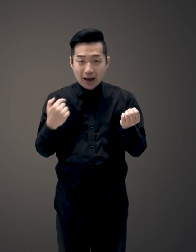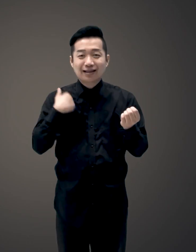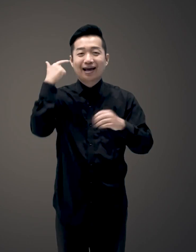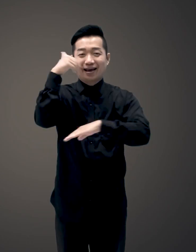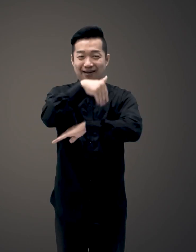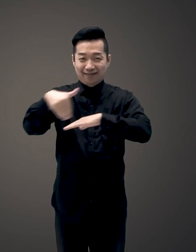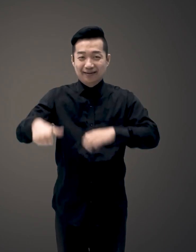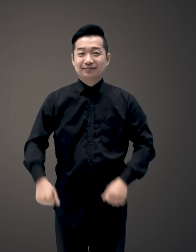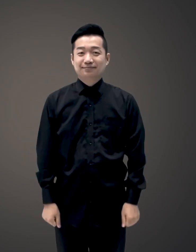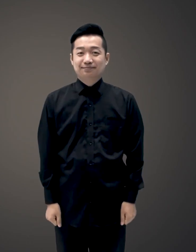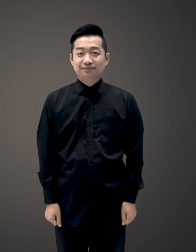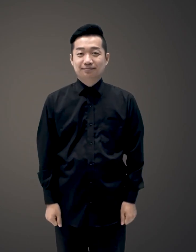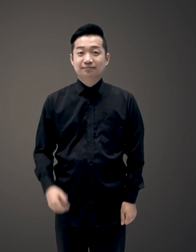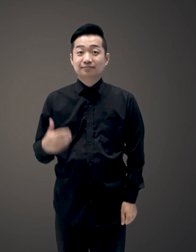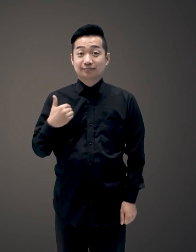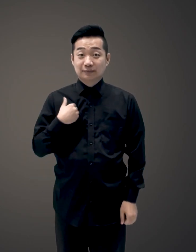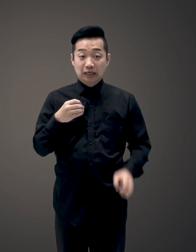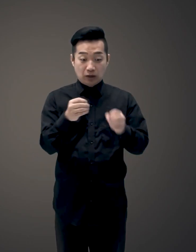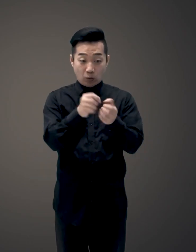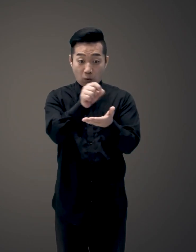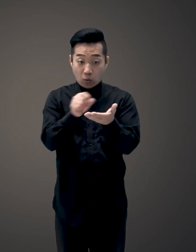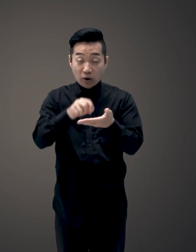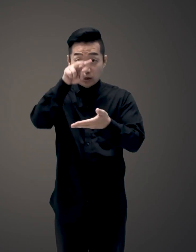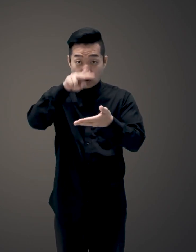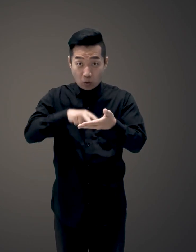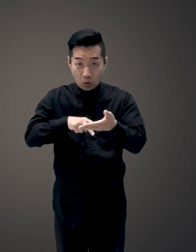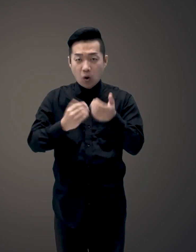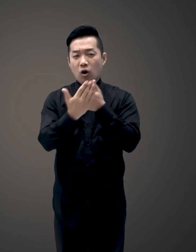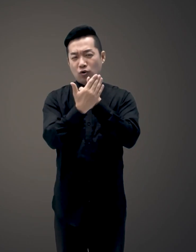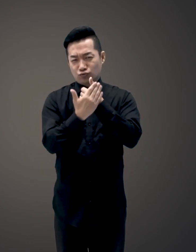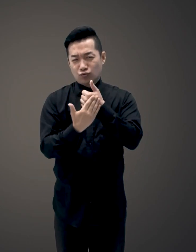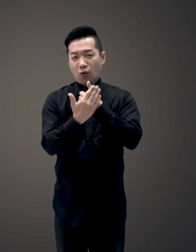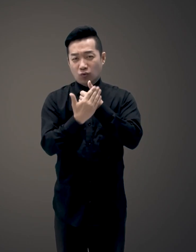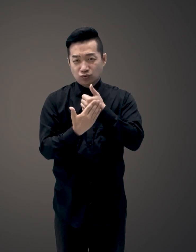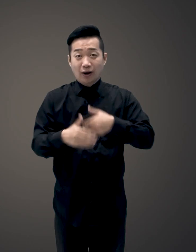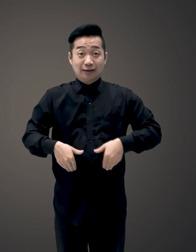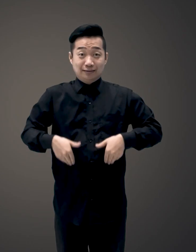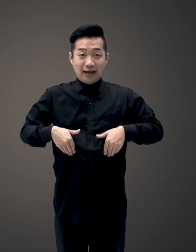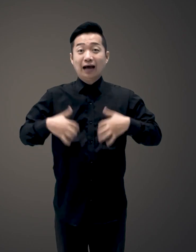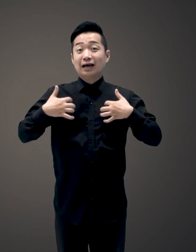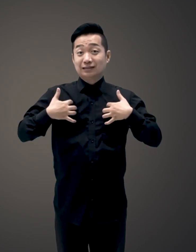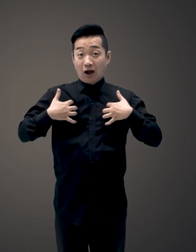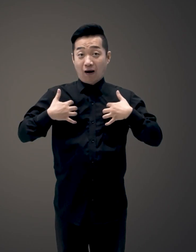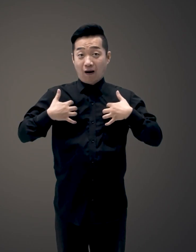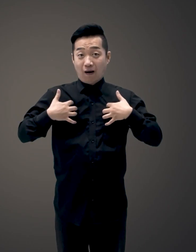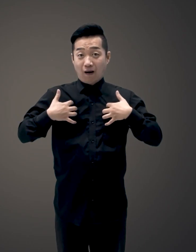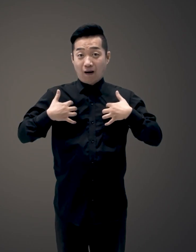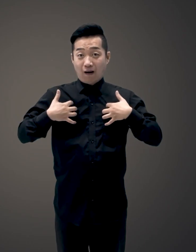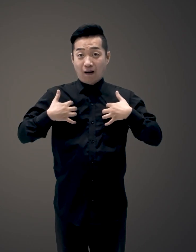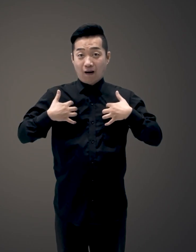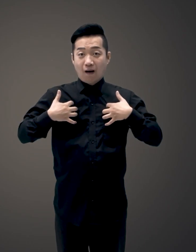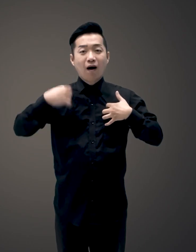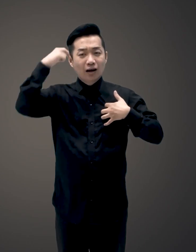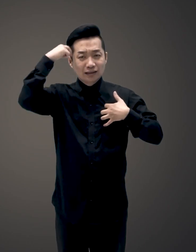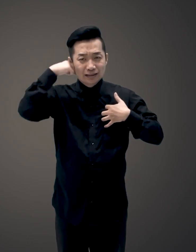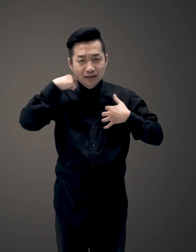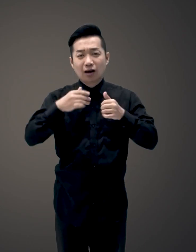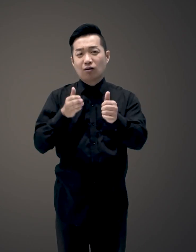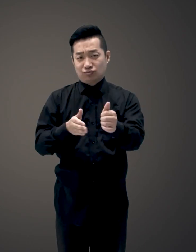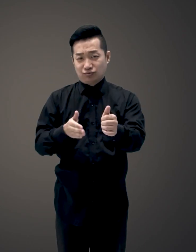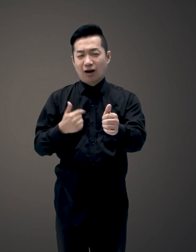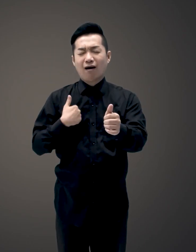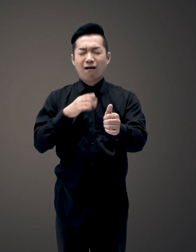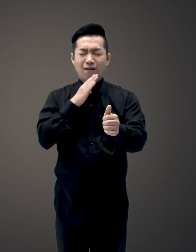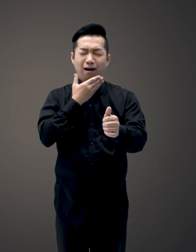저의 계획입니다. 제 소설을 읽고 위로와 온기 그리고 즐거움과 재미를 느낄 수